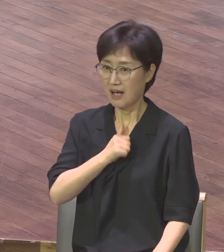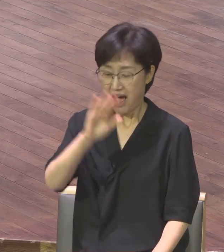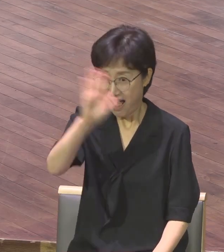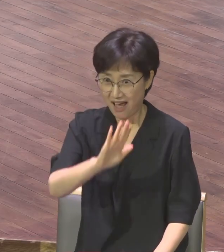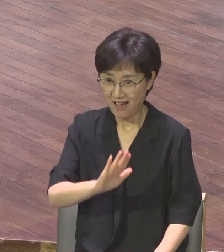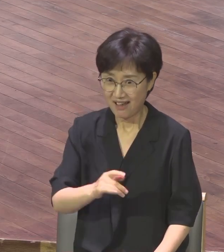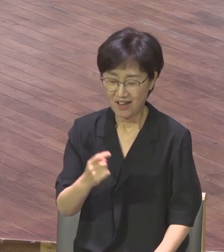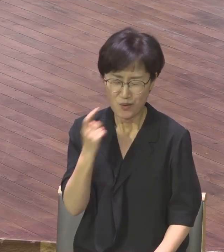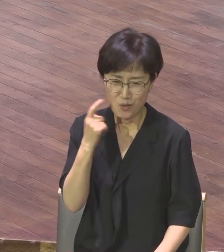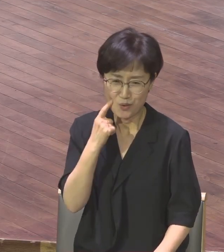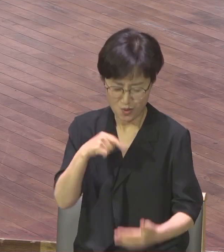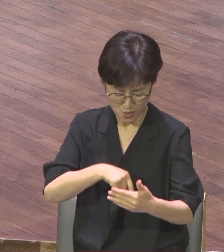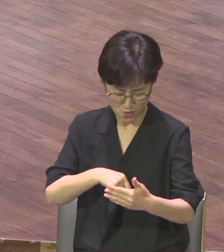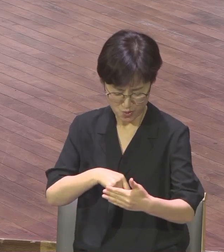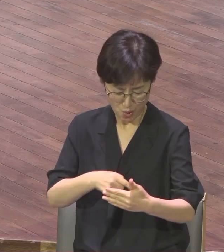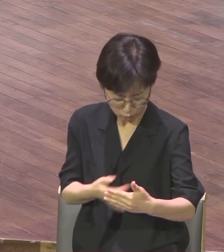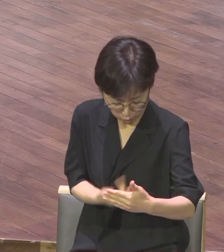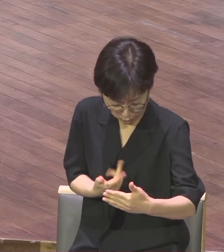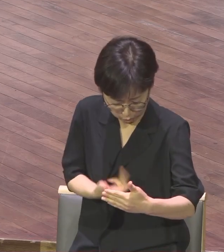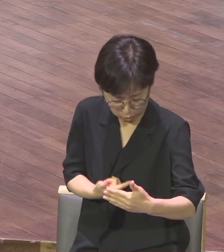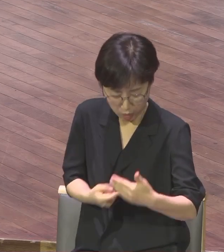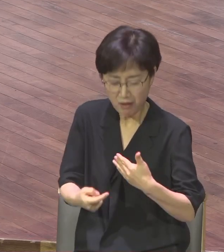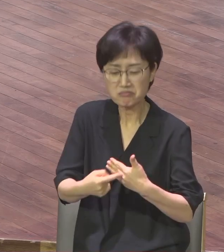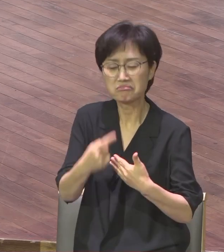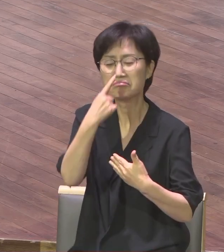뻥. 아무것도 없어요.